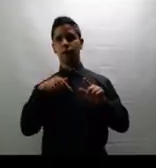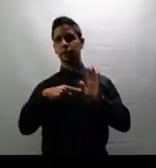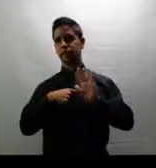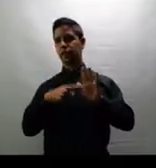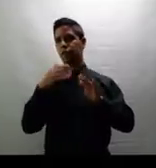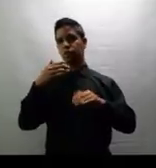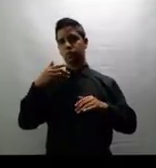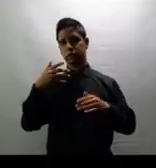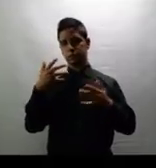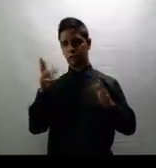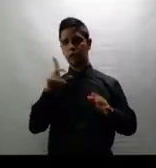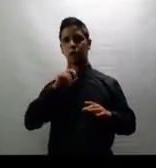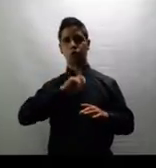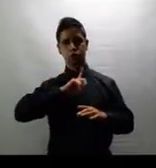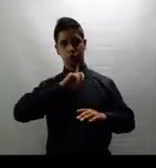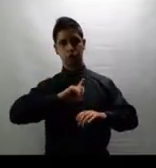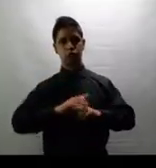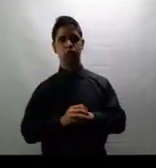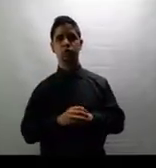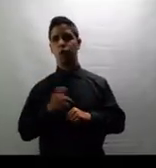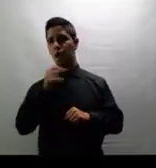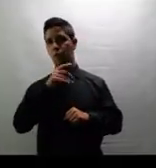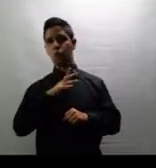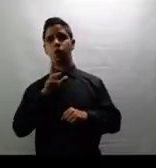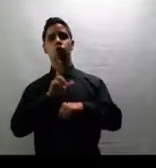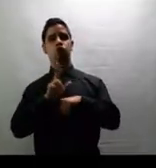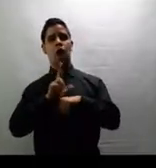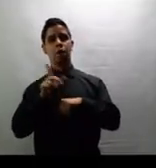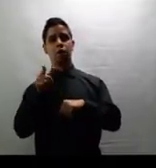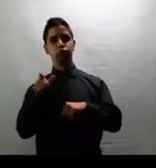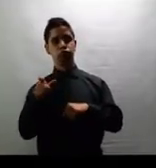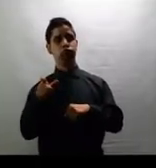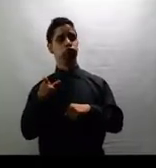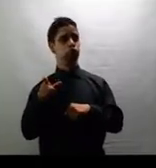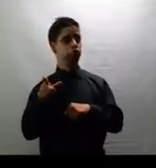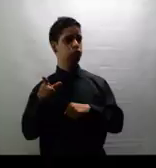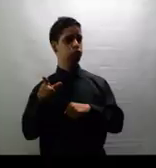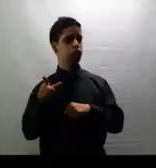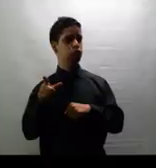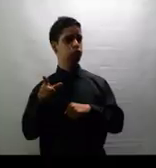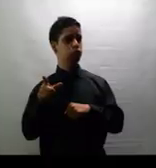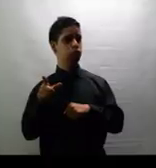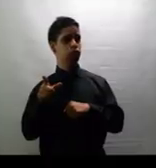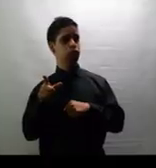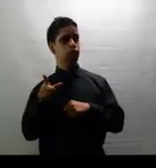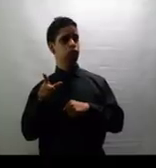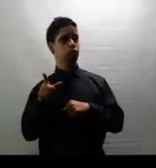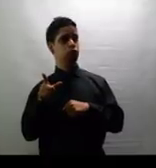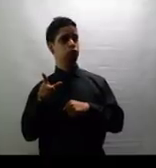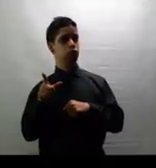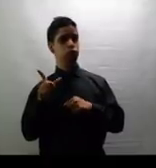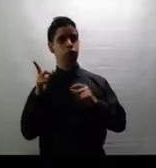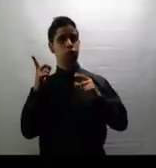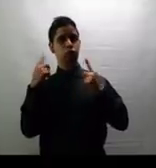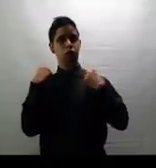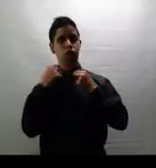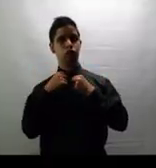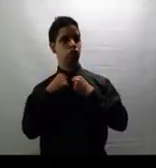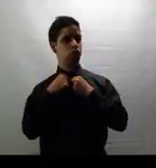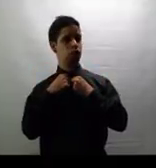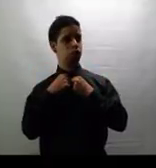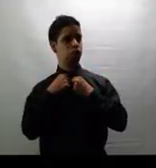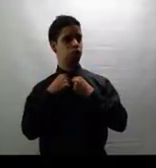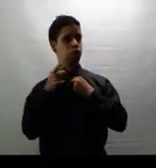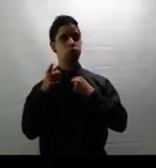las chicas por su parte usaban un pañuelo en x como emblema de la universidad que entonces decía ah no